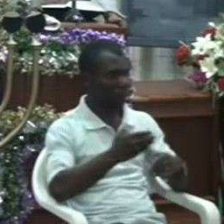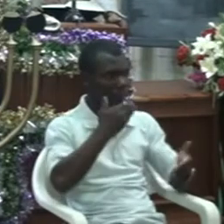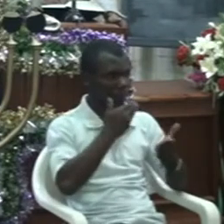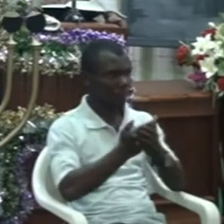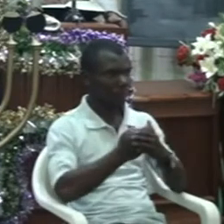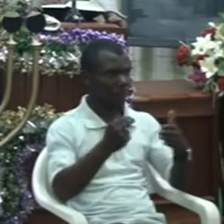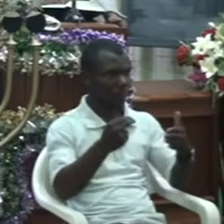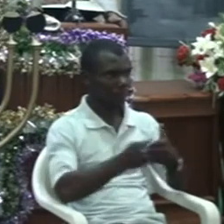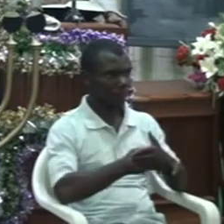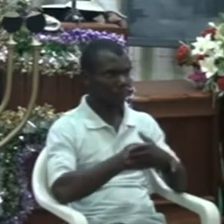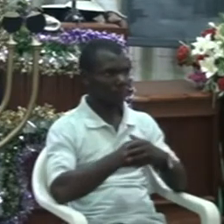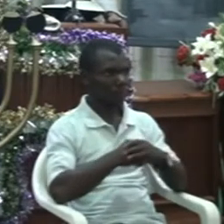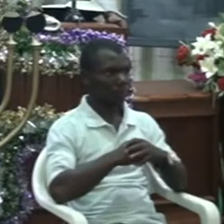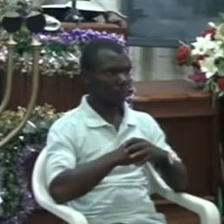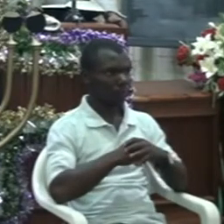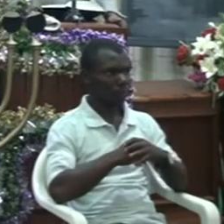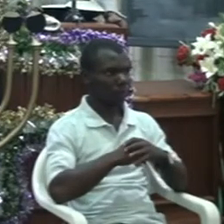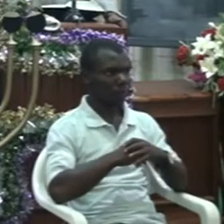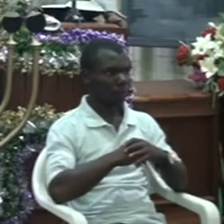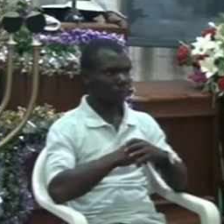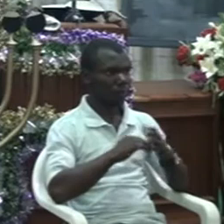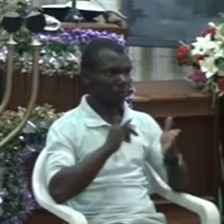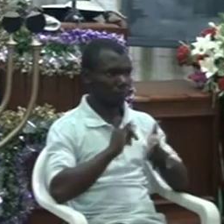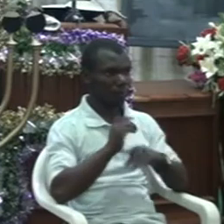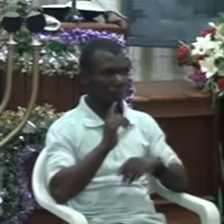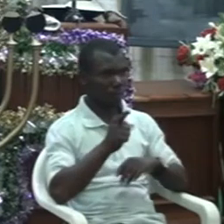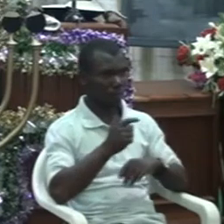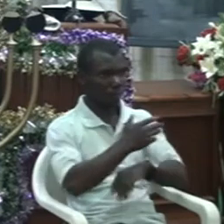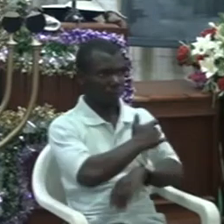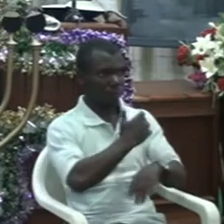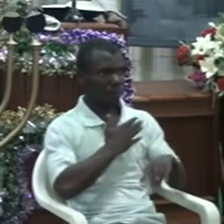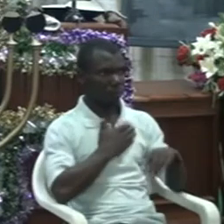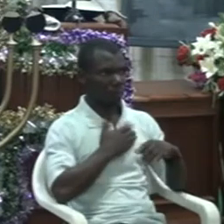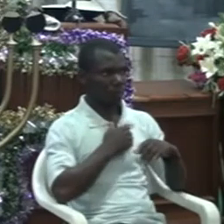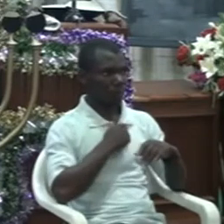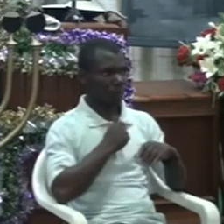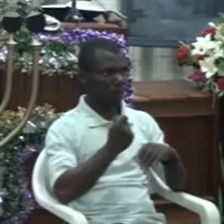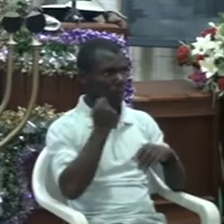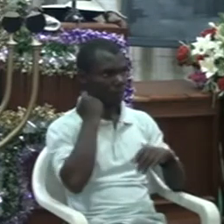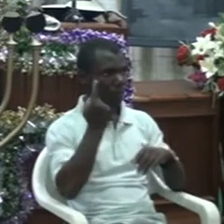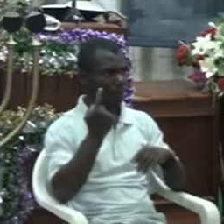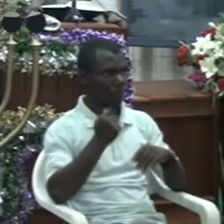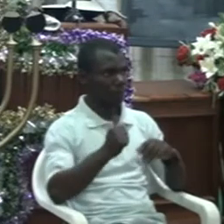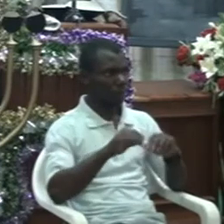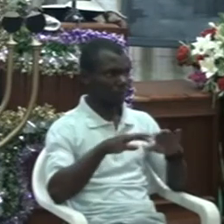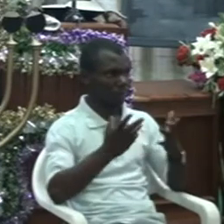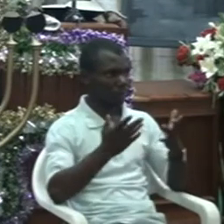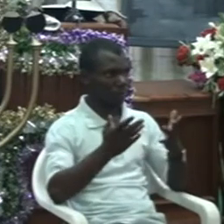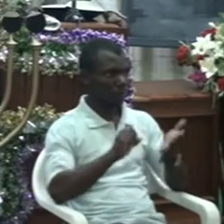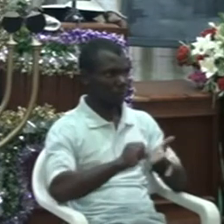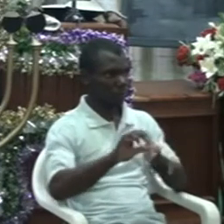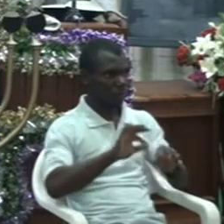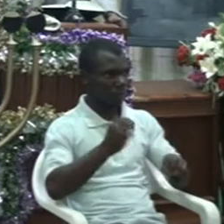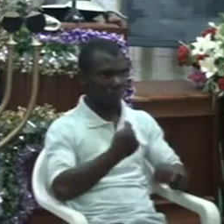wenu, ni banani pale, ni wewe, ni mimi, c'est moi. Sikia vile, Roho Mtakatifu